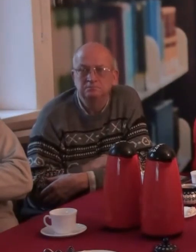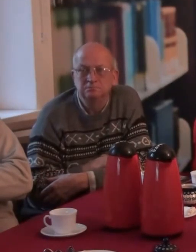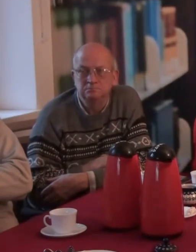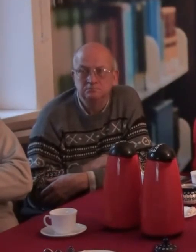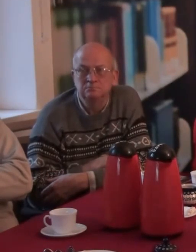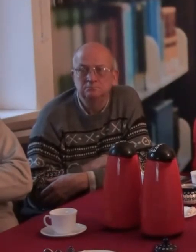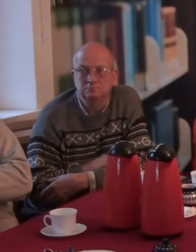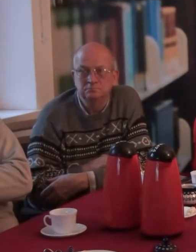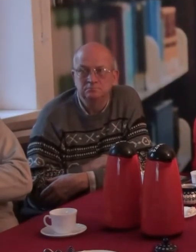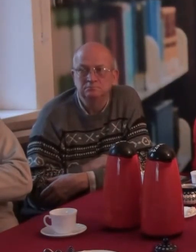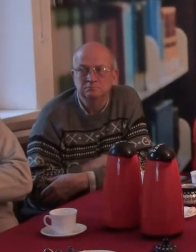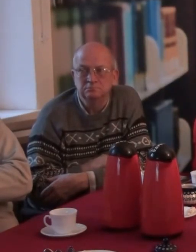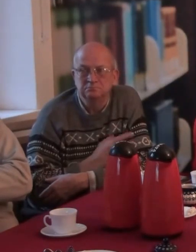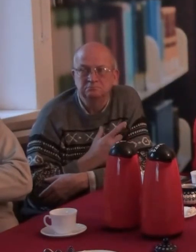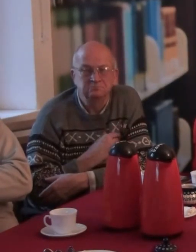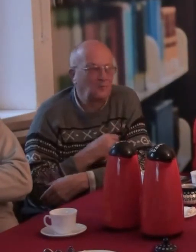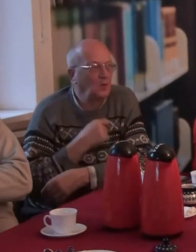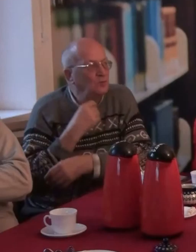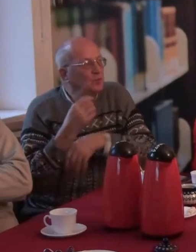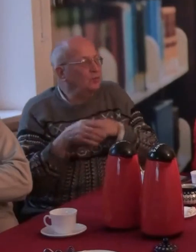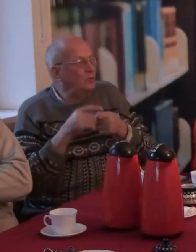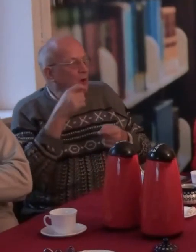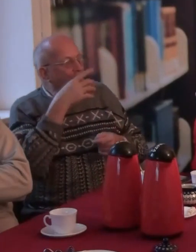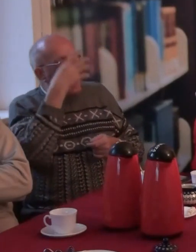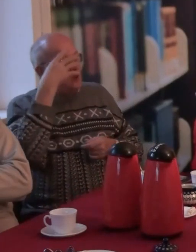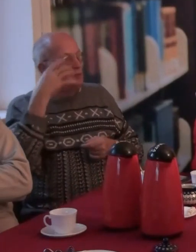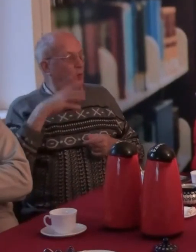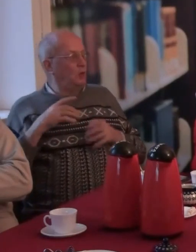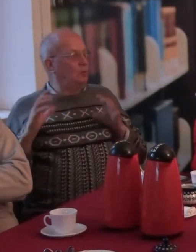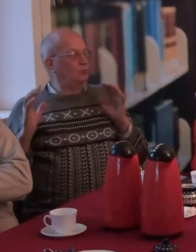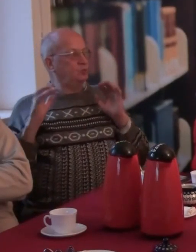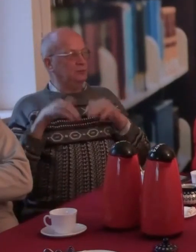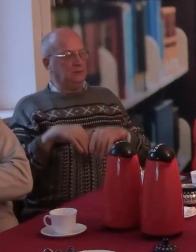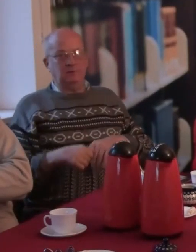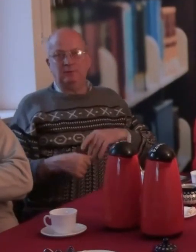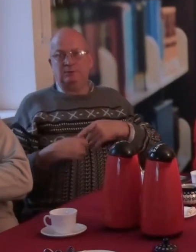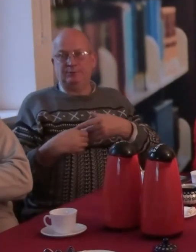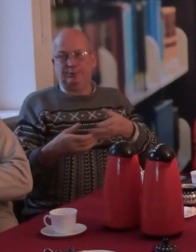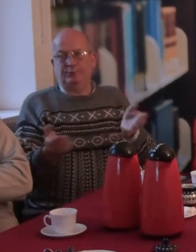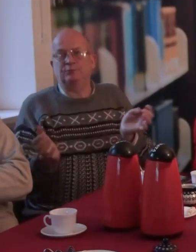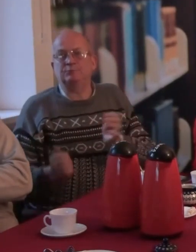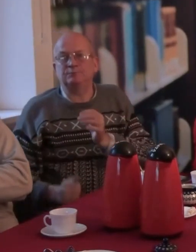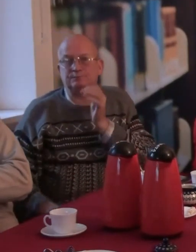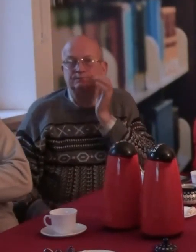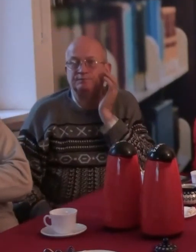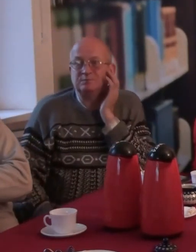który no jeszcze po naszym, no po naszej odejściu ze szkoły, mojej